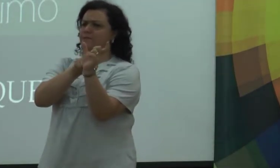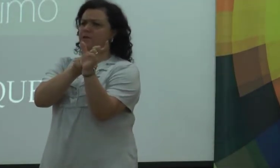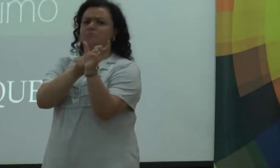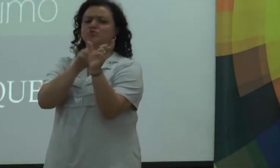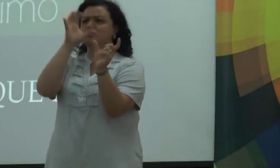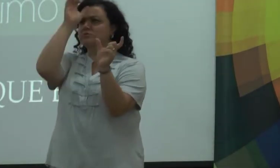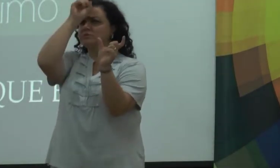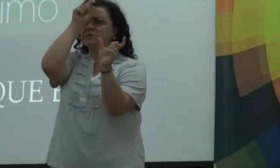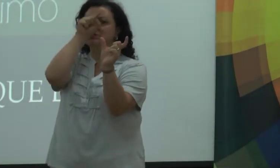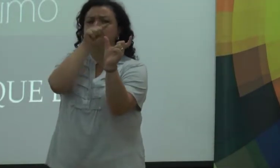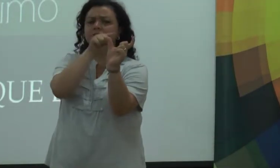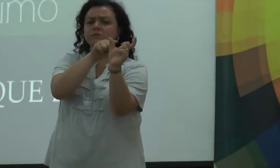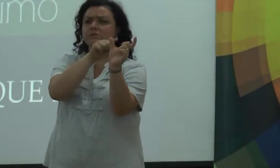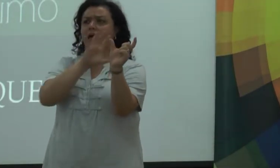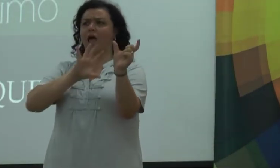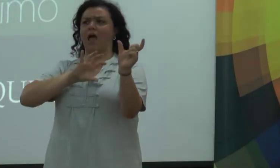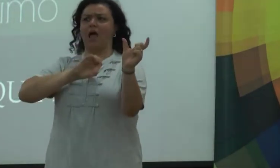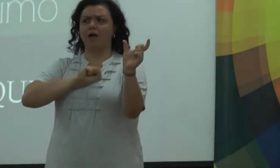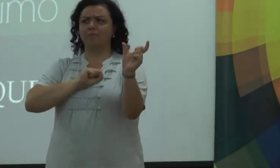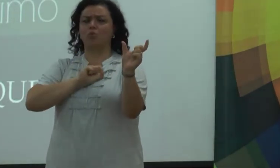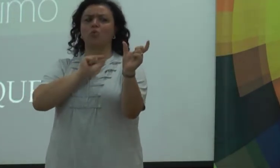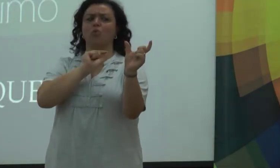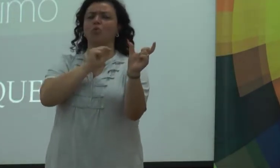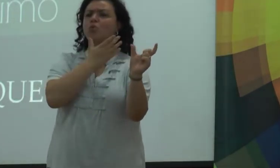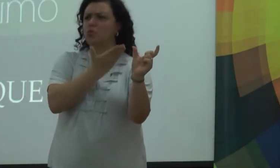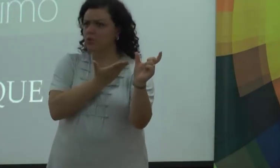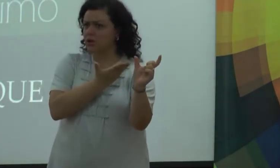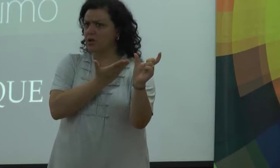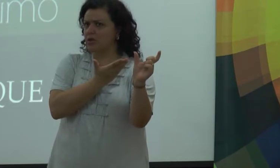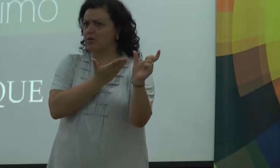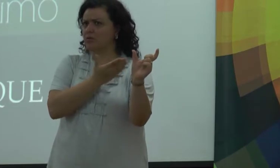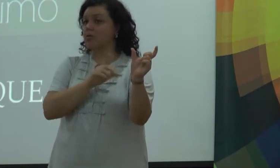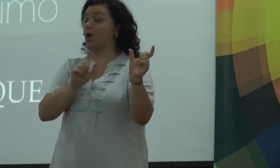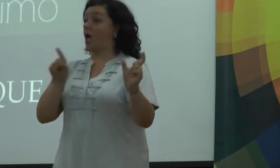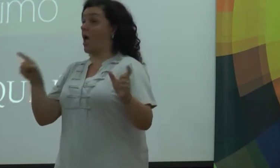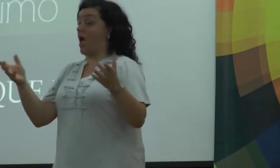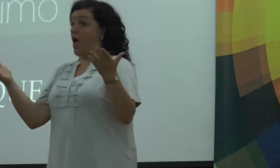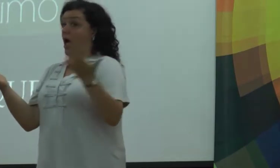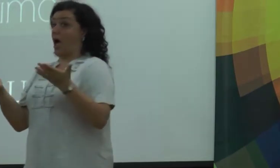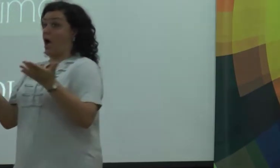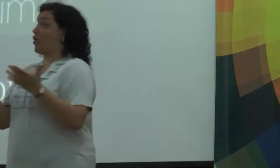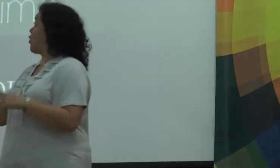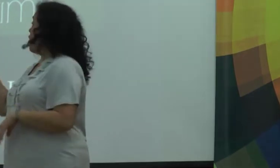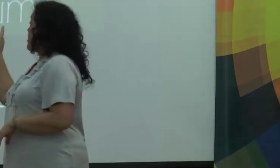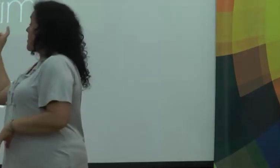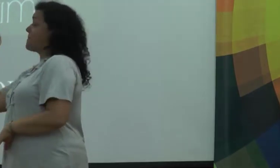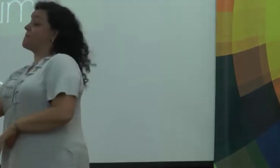E o que significa amar? O que significa amor?